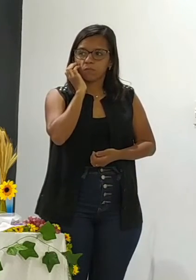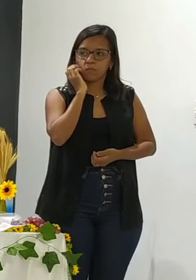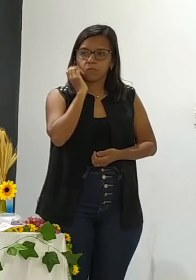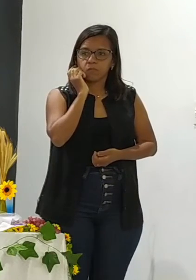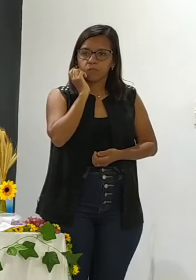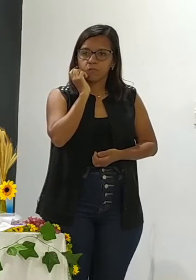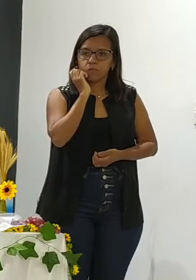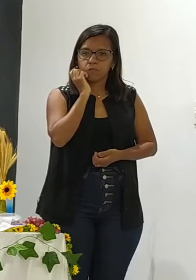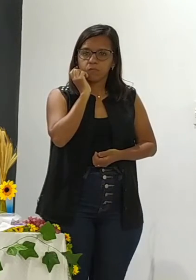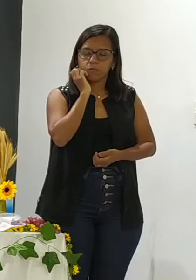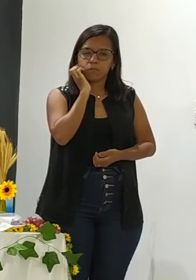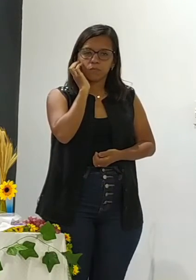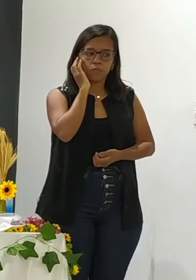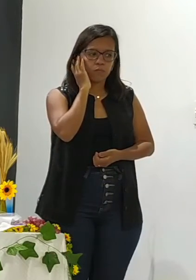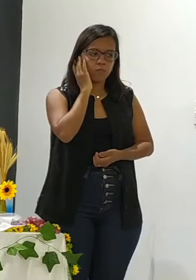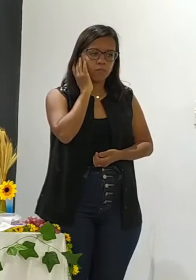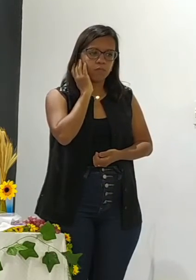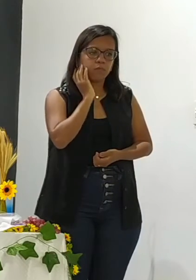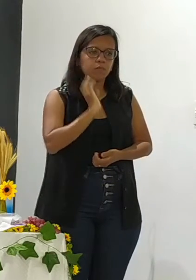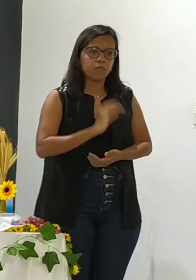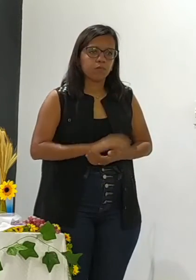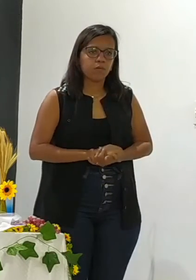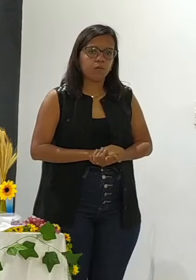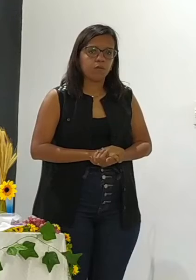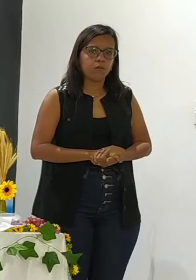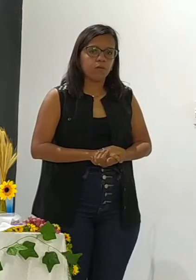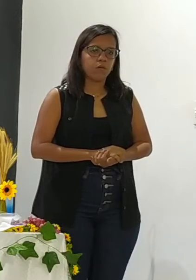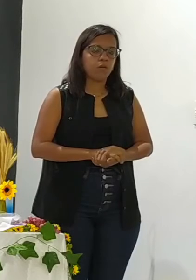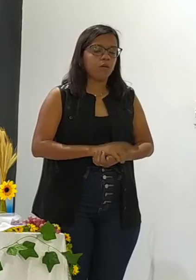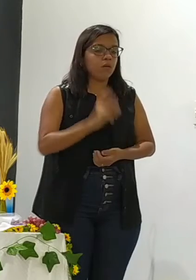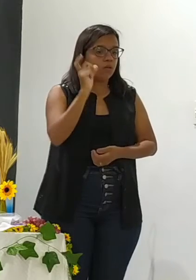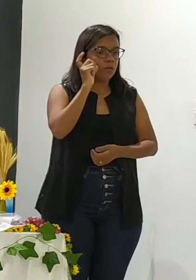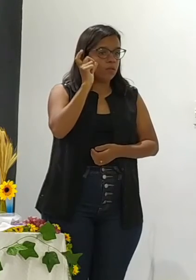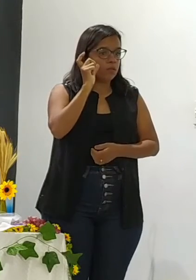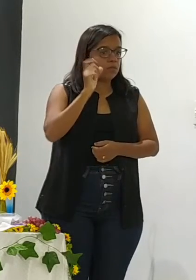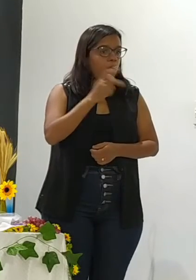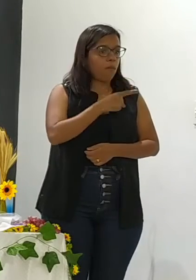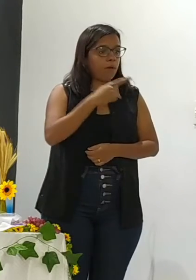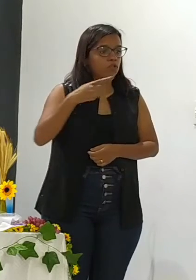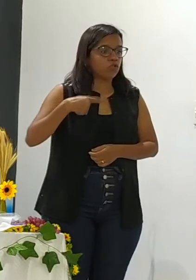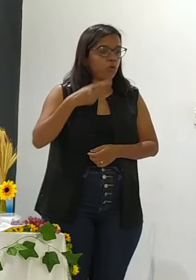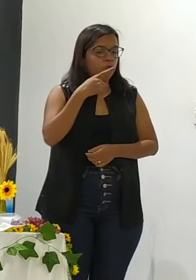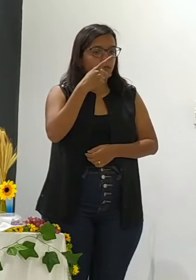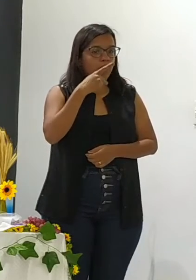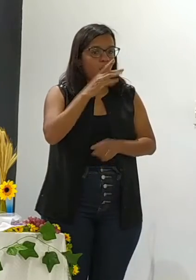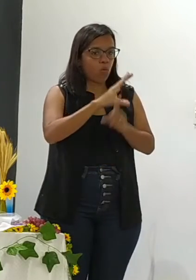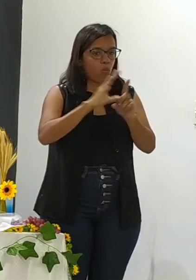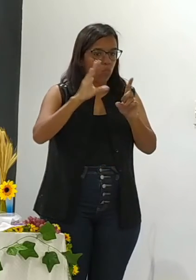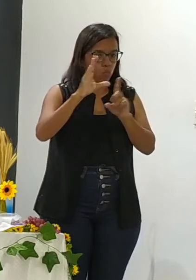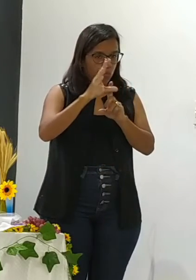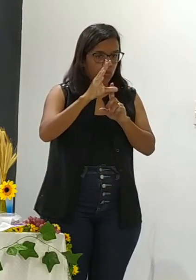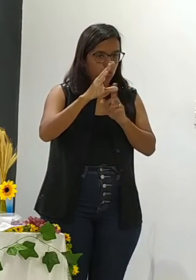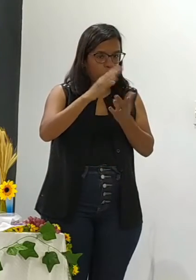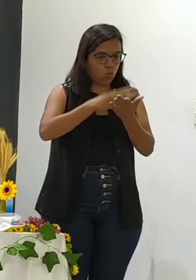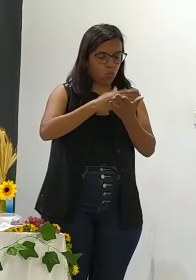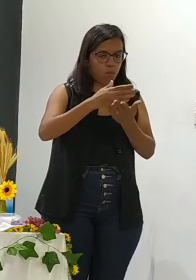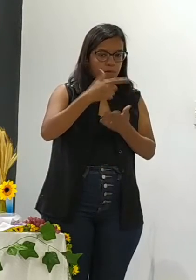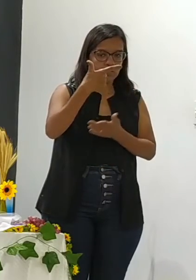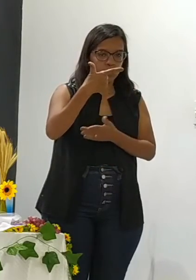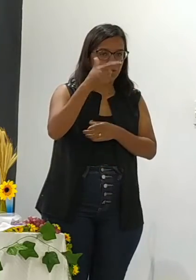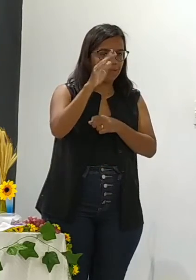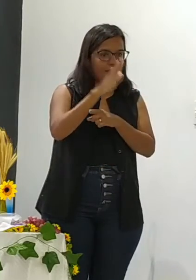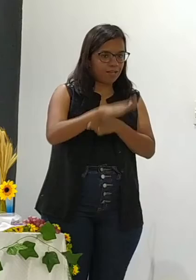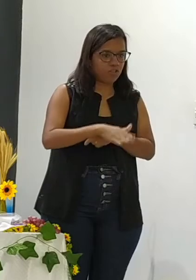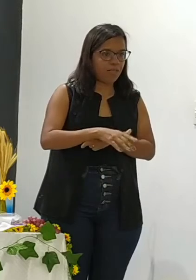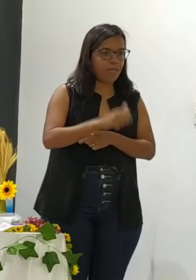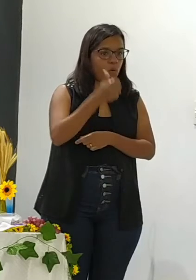da Rua Souza. Eu achei muito interessante. O pastor dizia que o culto começava às 2 horas da tarde, muitas das vezes até 1 hora da